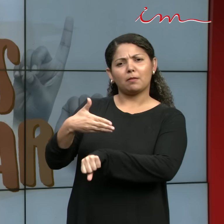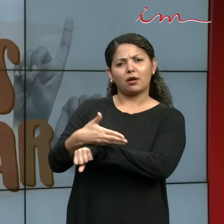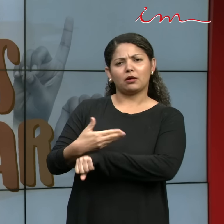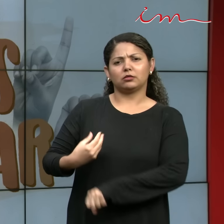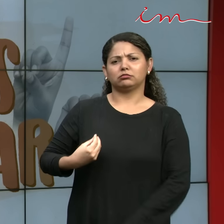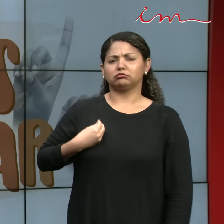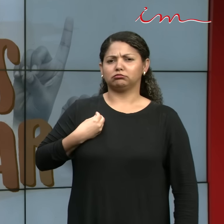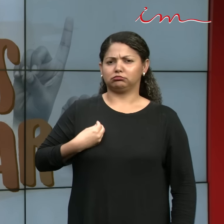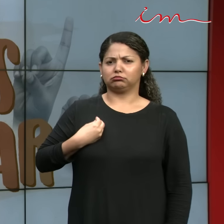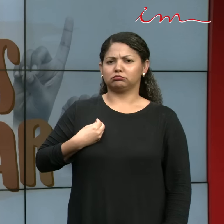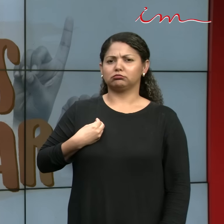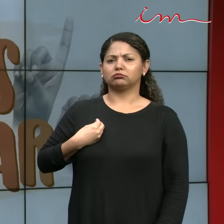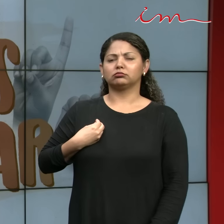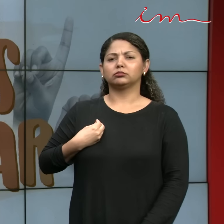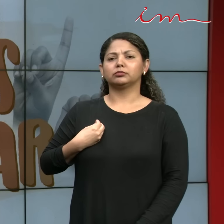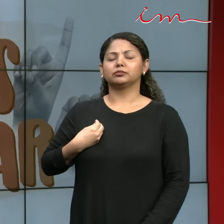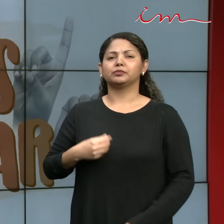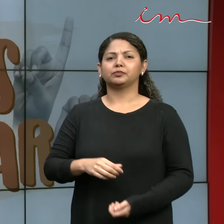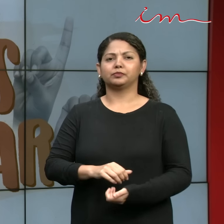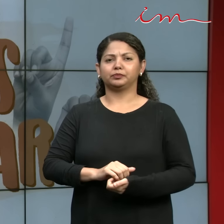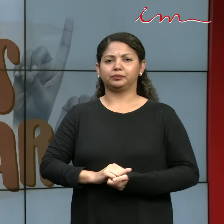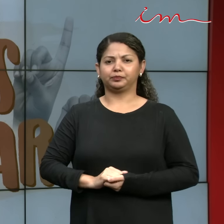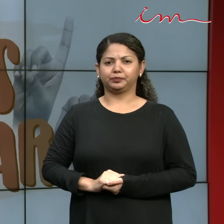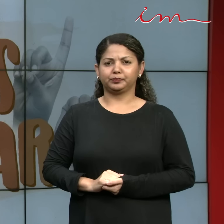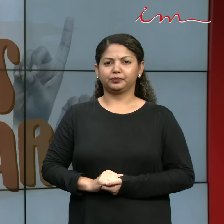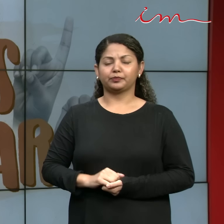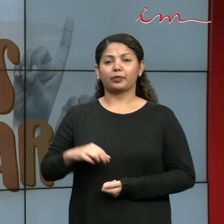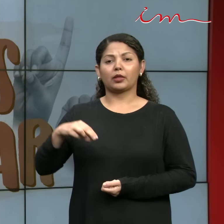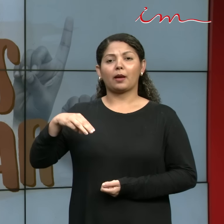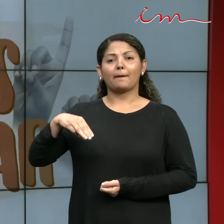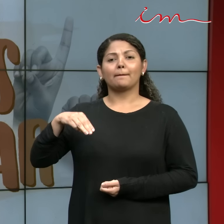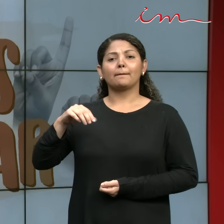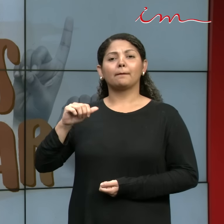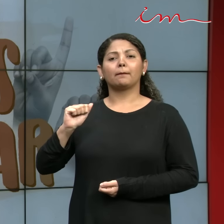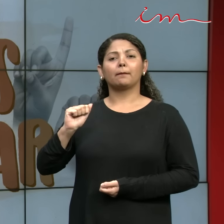um outro. Participar também.